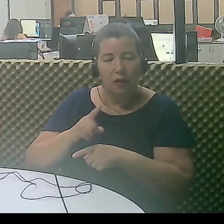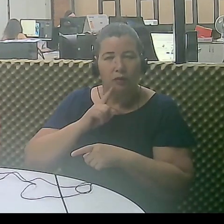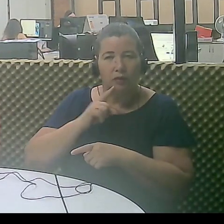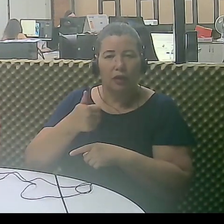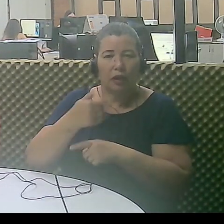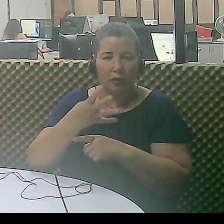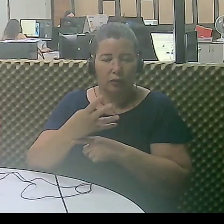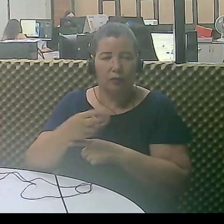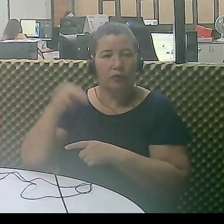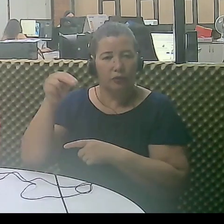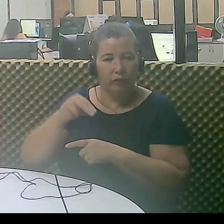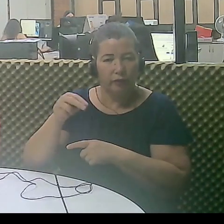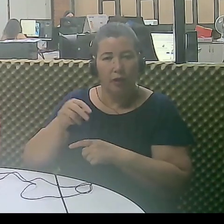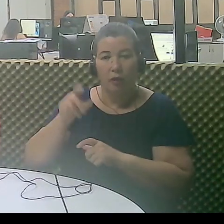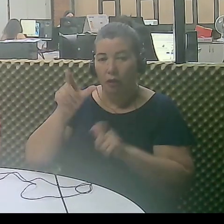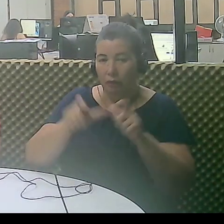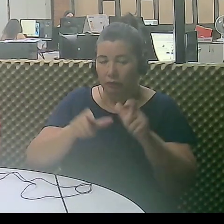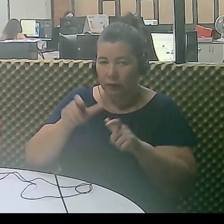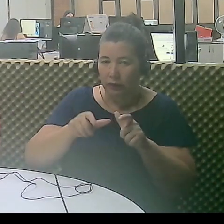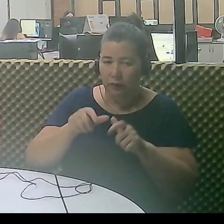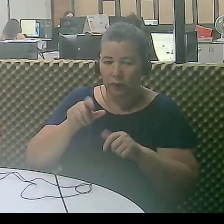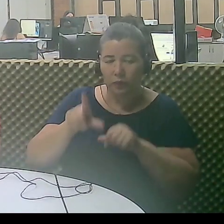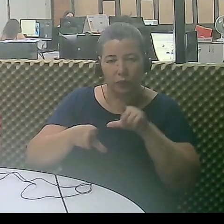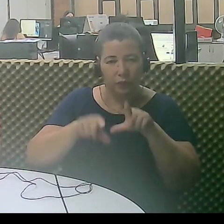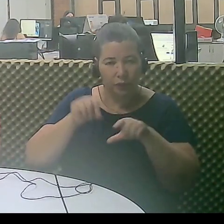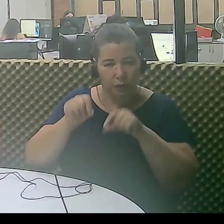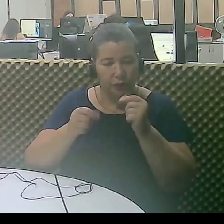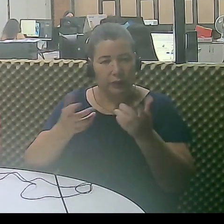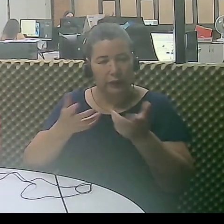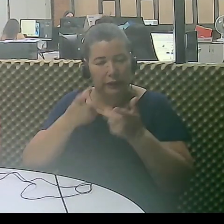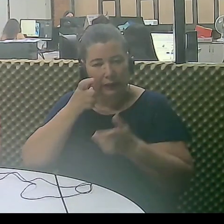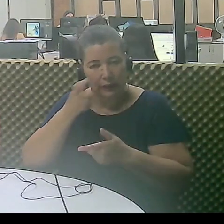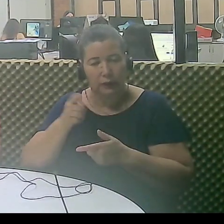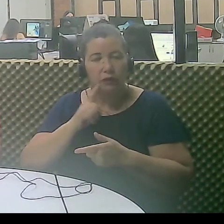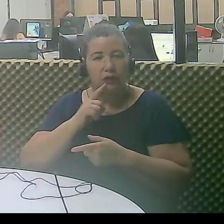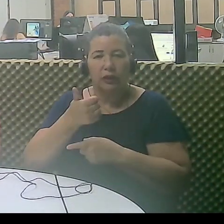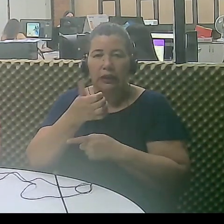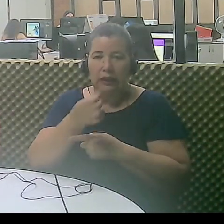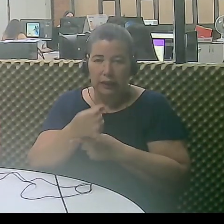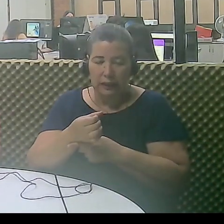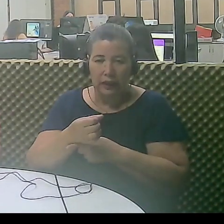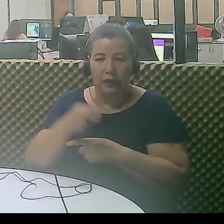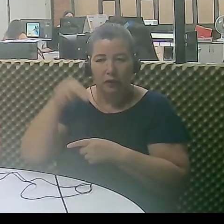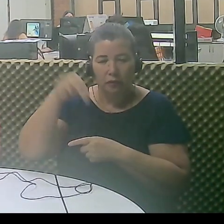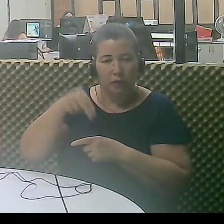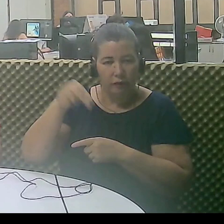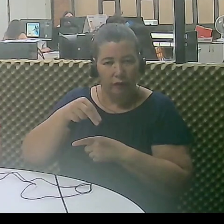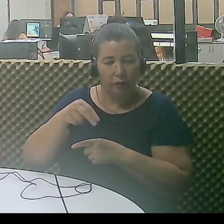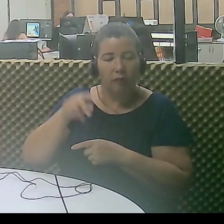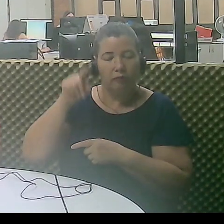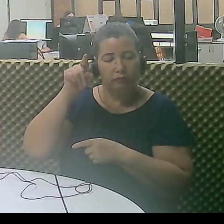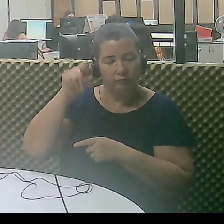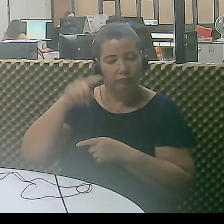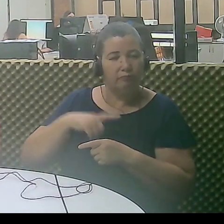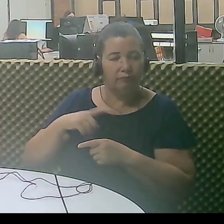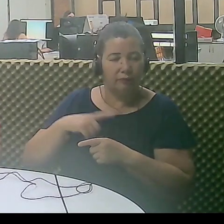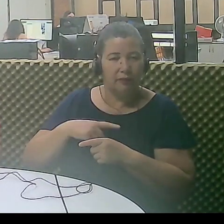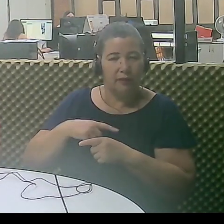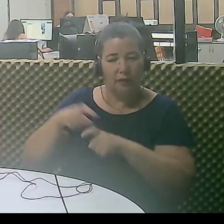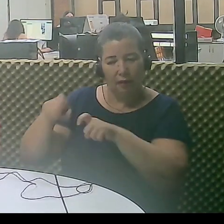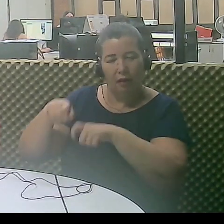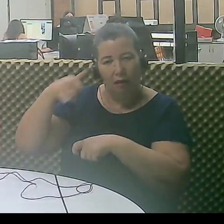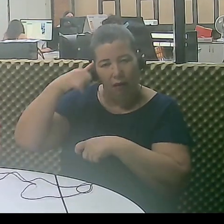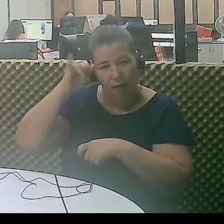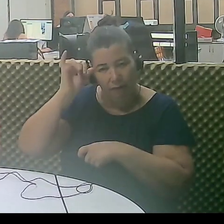dos produtores interessados acontecerá no dia 16 de novembro, no anexo agropecuário. Os produtores rurais interessados